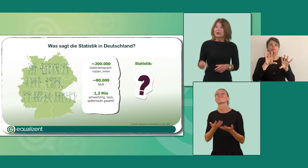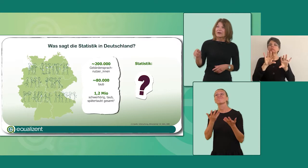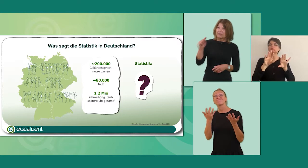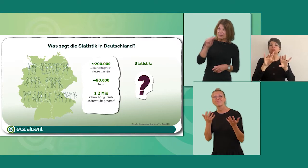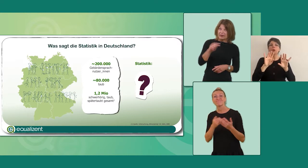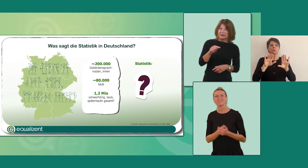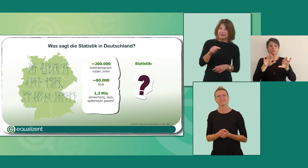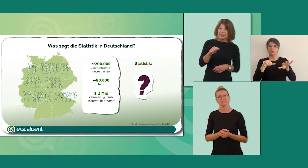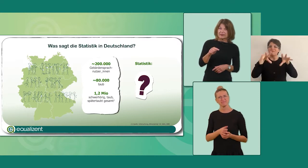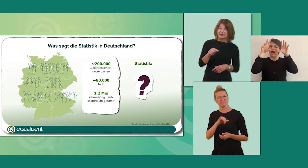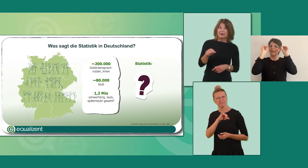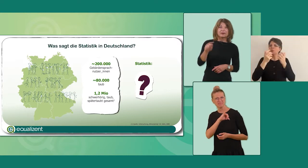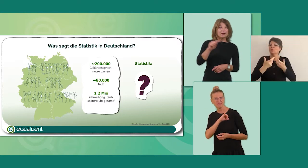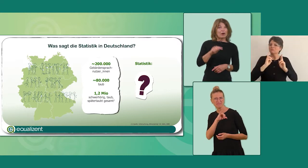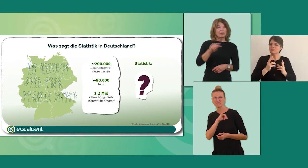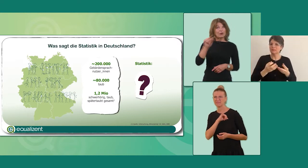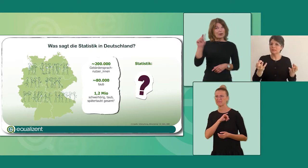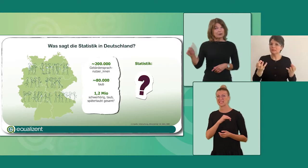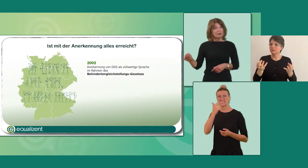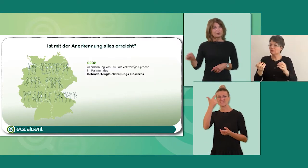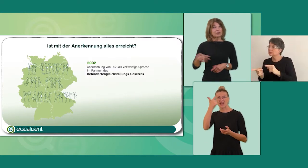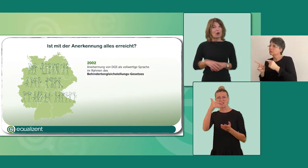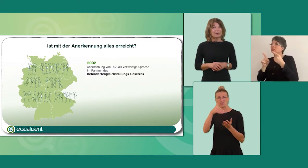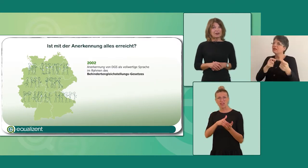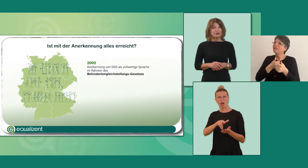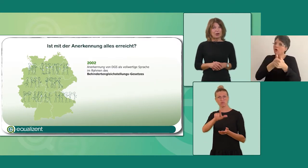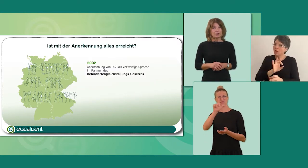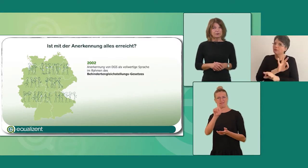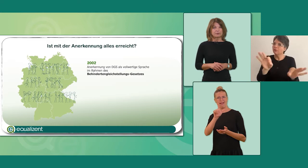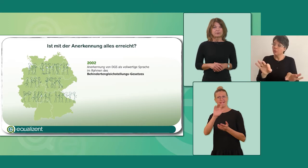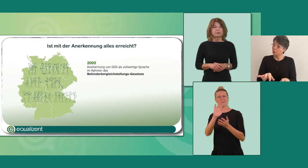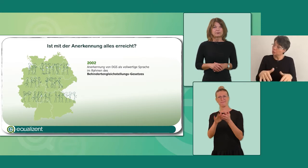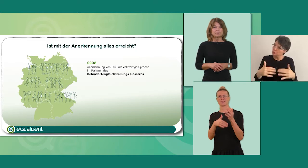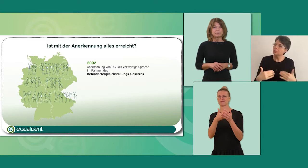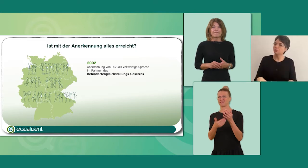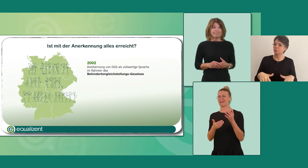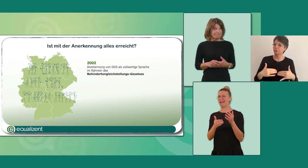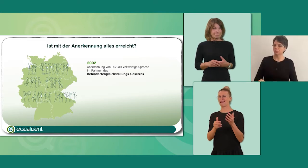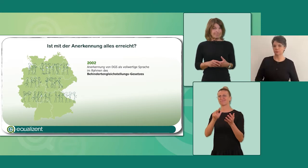Und wie wirkt sich das dann auf gehörlose und taube Menschen aus?